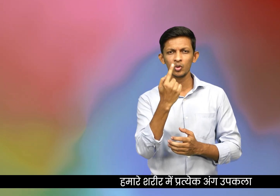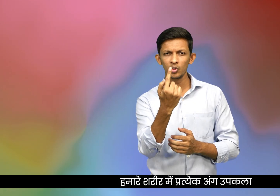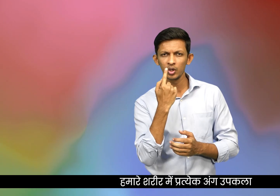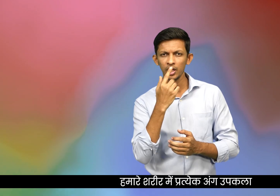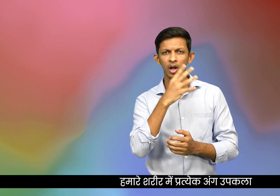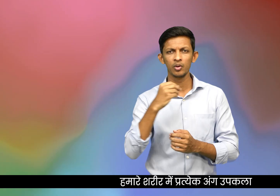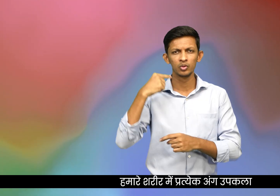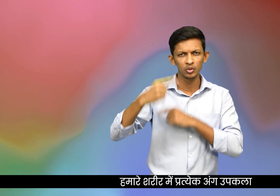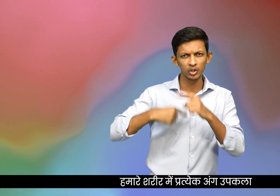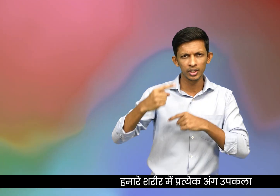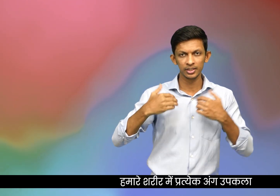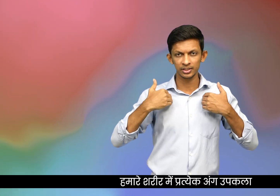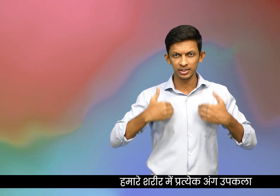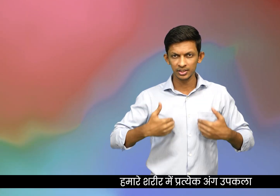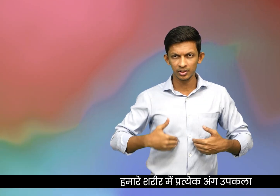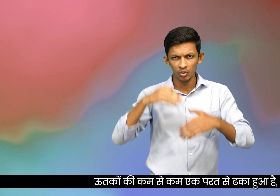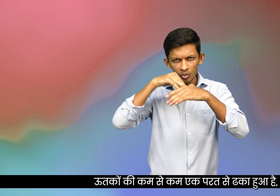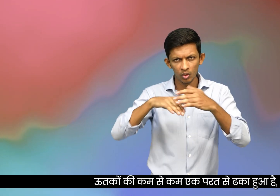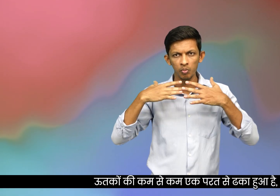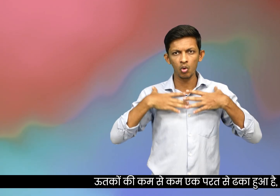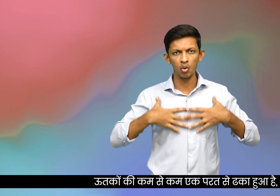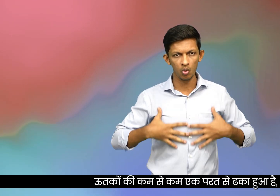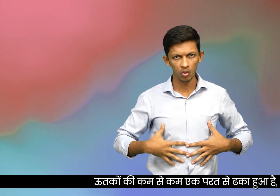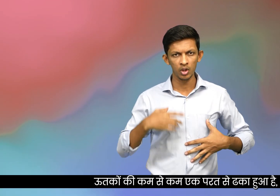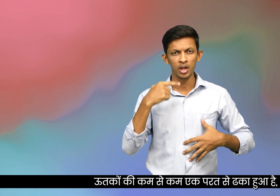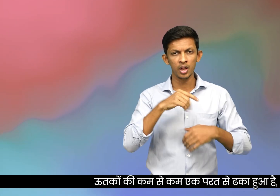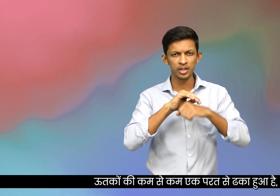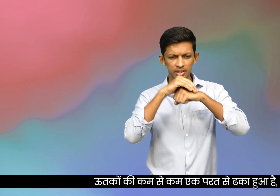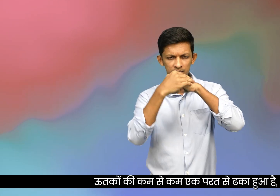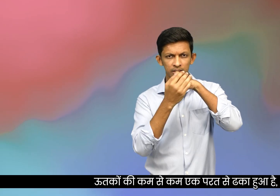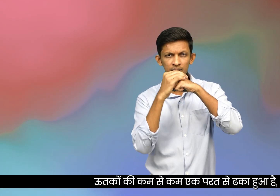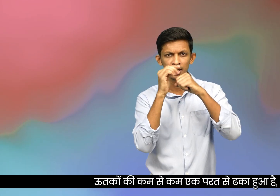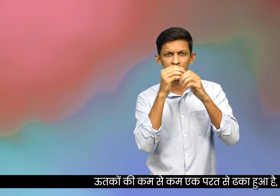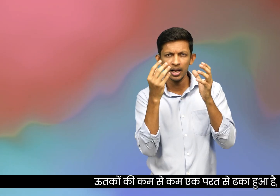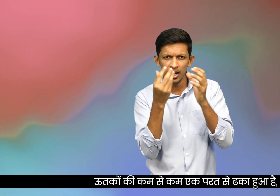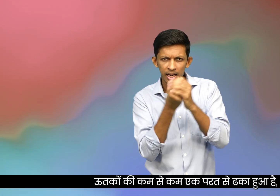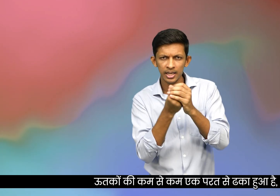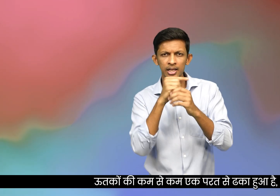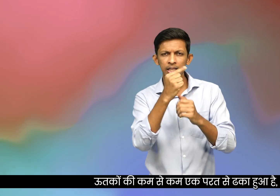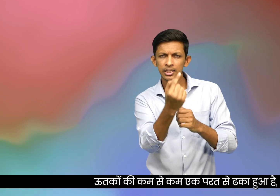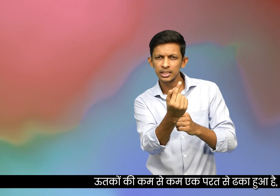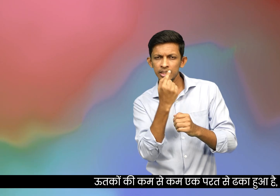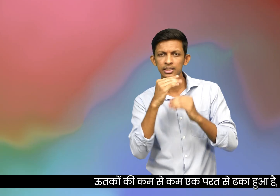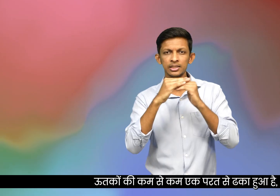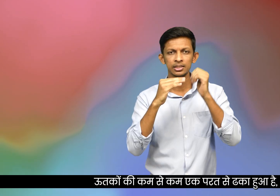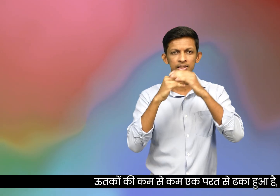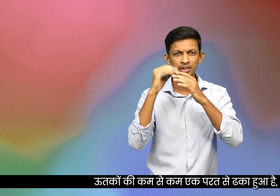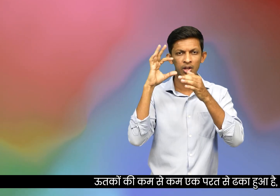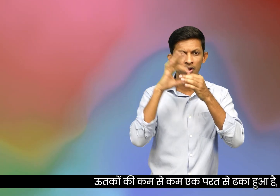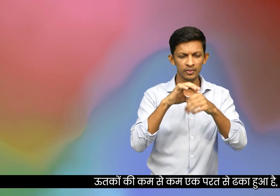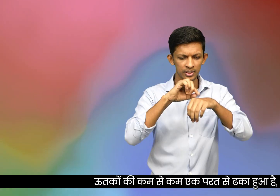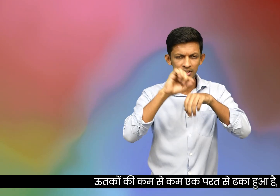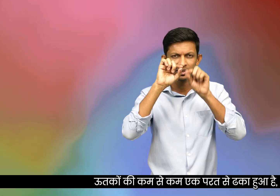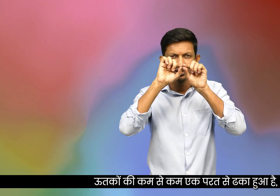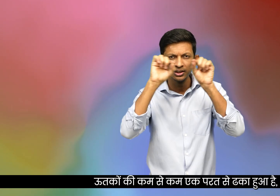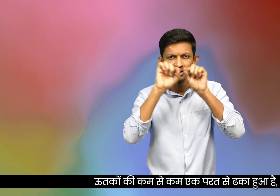हमारे शरीर में प्रत्येक अंग उपकला ऊतकों की कम से कम एक परत से ढका हुआ है।